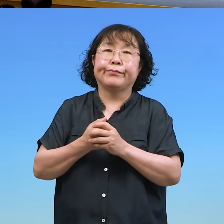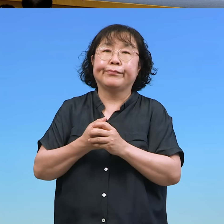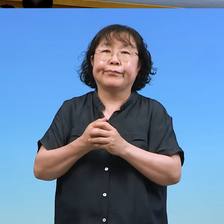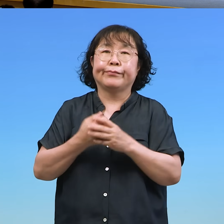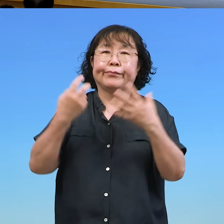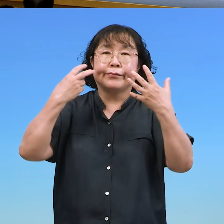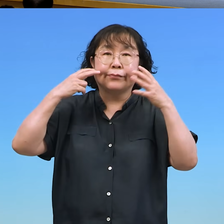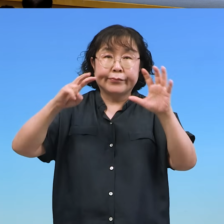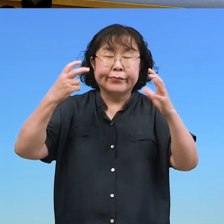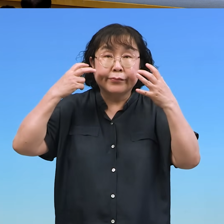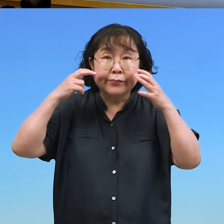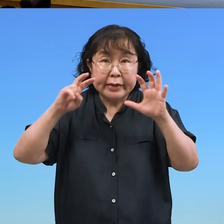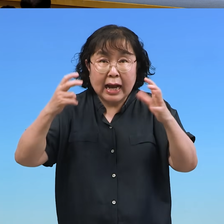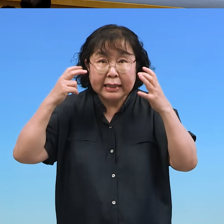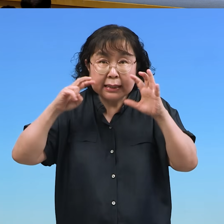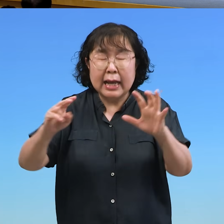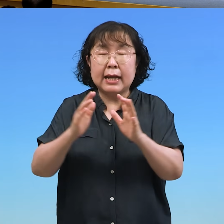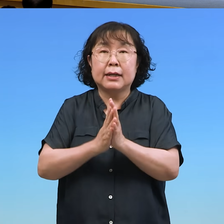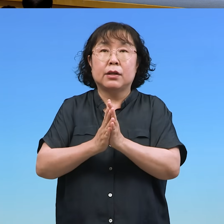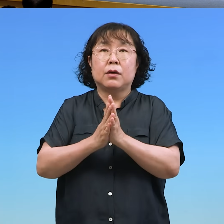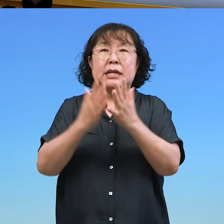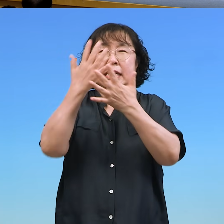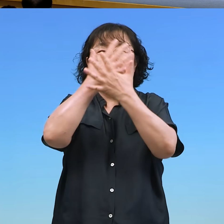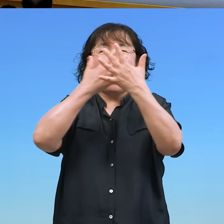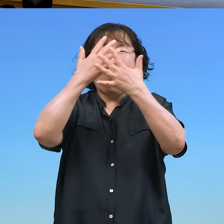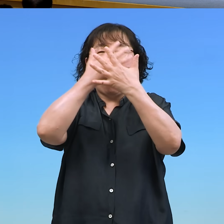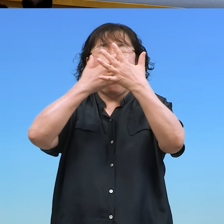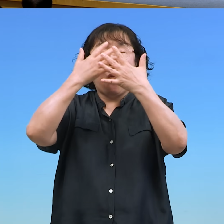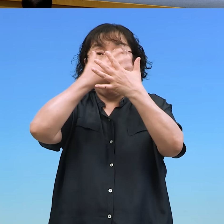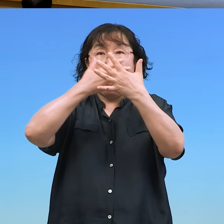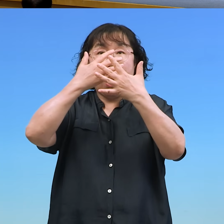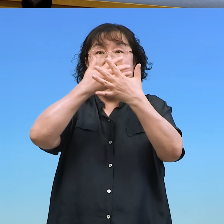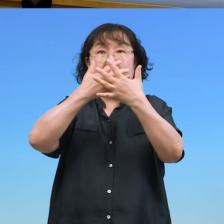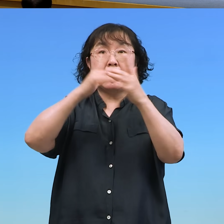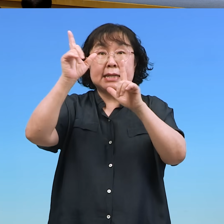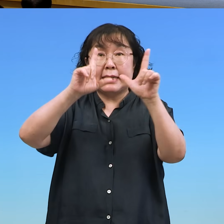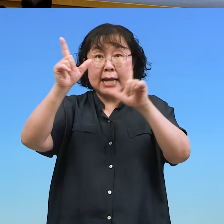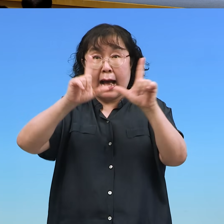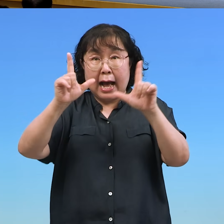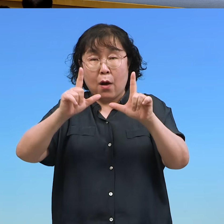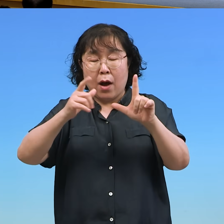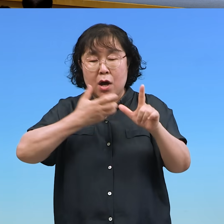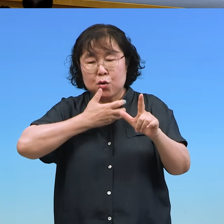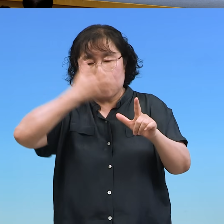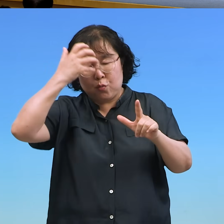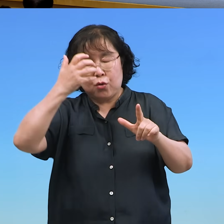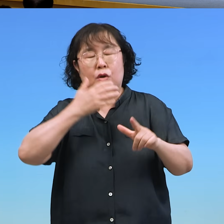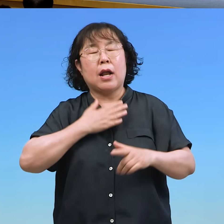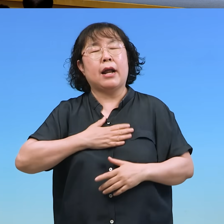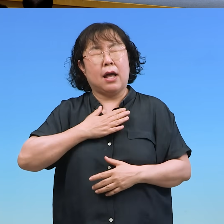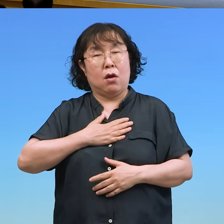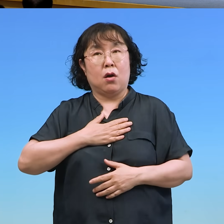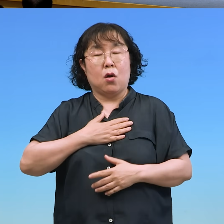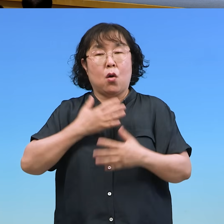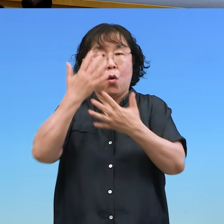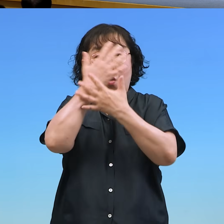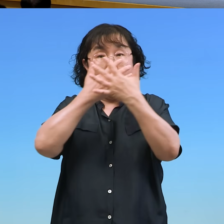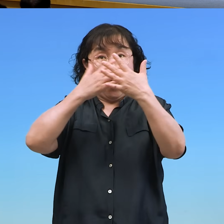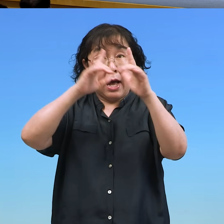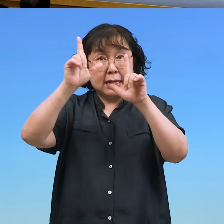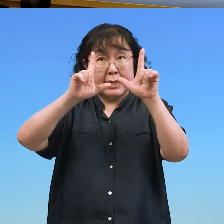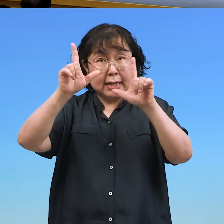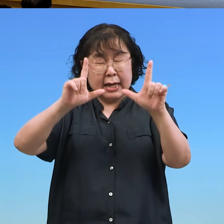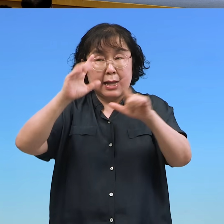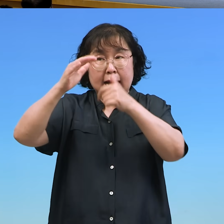여기 나오는 환상은 히브리어로 하존이라는 단어인데요, 이 직역하면 하나님이 보시는 것, 이런 뜻이에요. 그